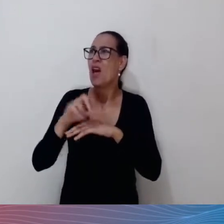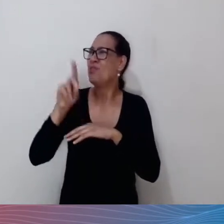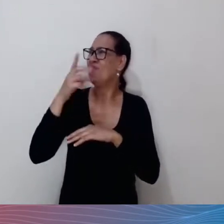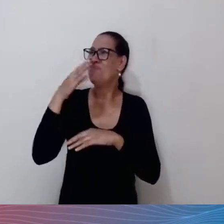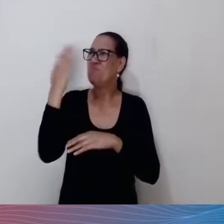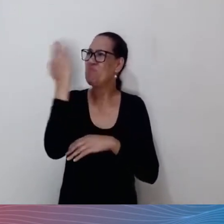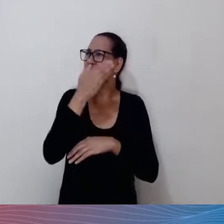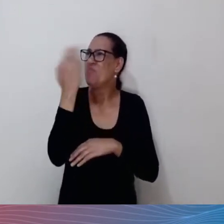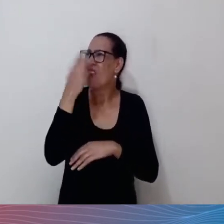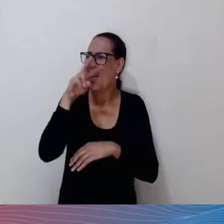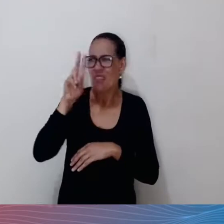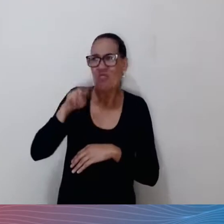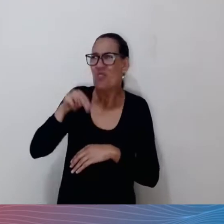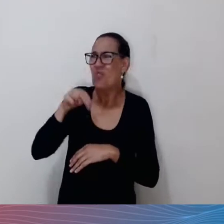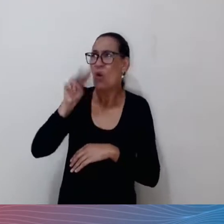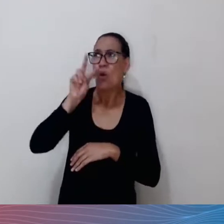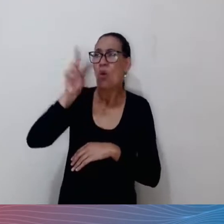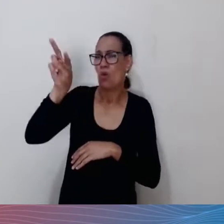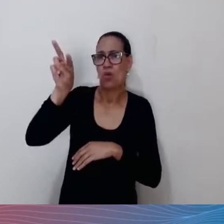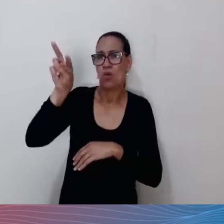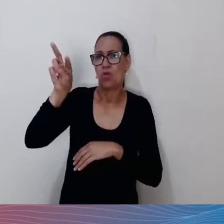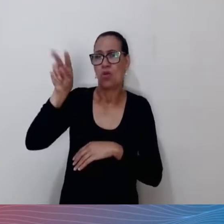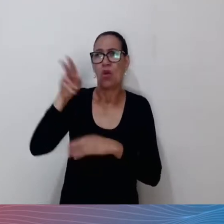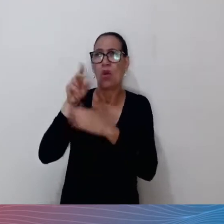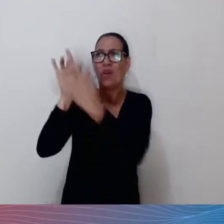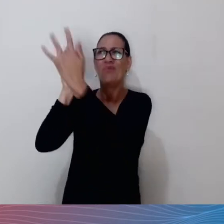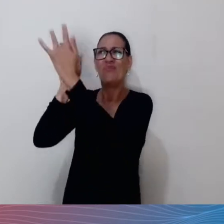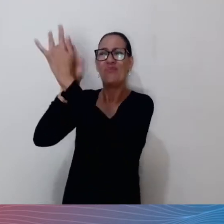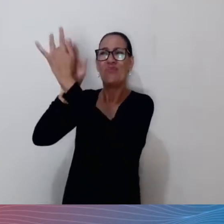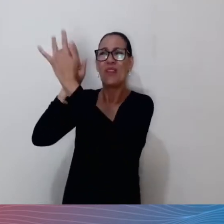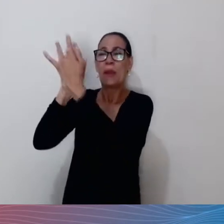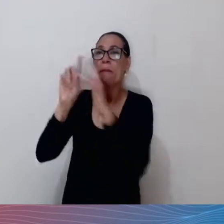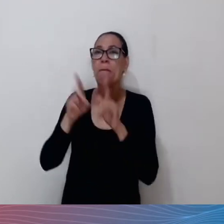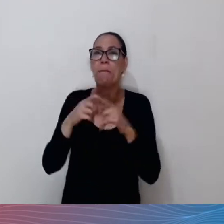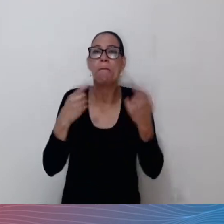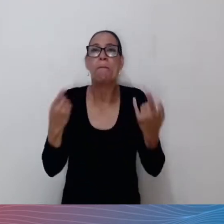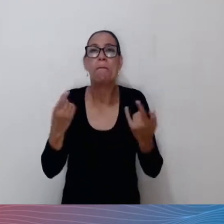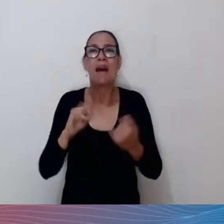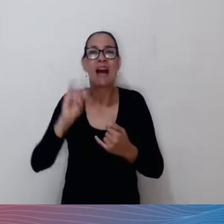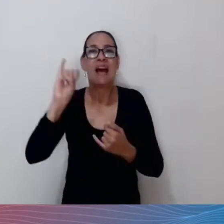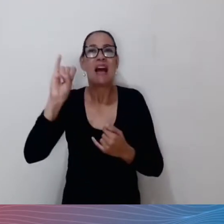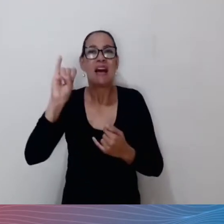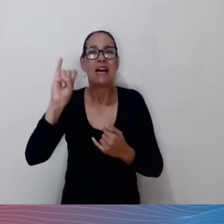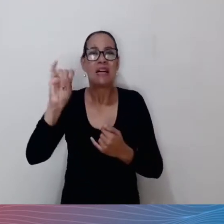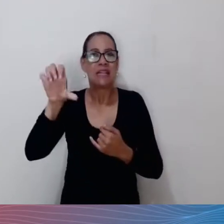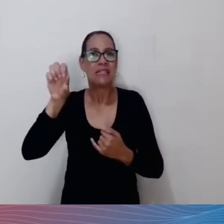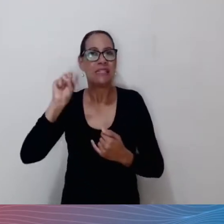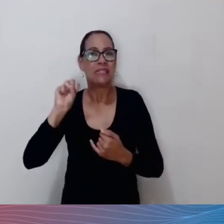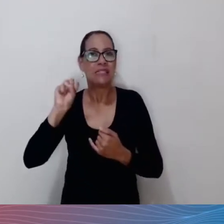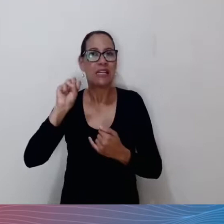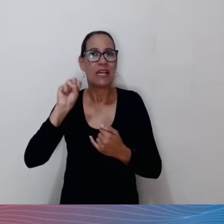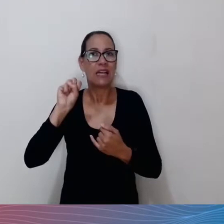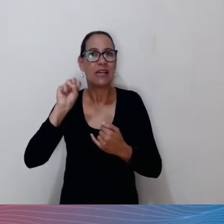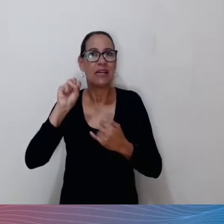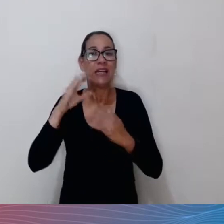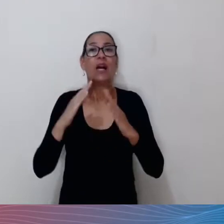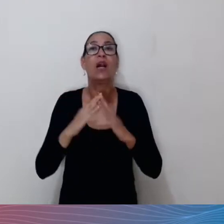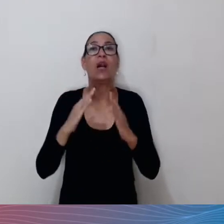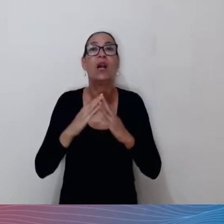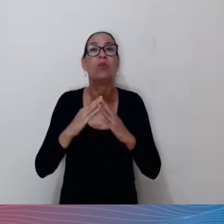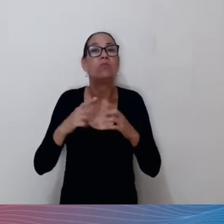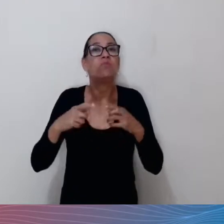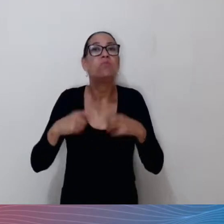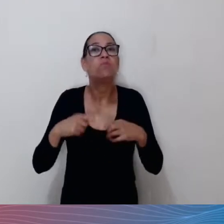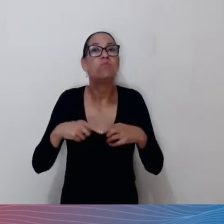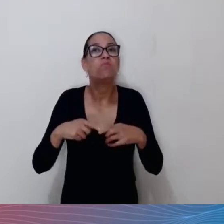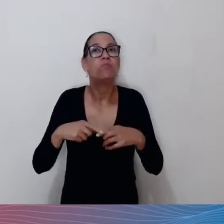Deus habita, segundo Isaías 57, habita na eternidade. Não habita no tempo e espaço, mas ao